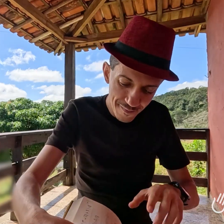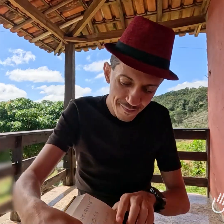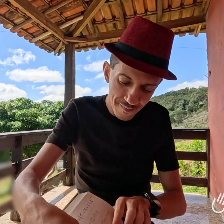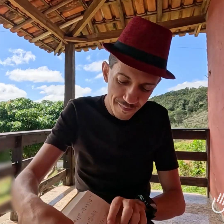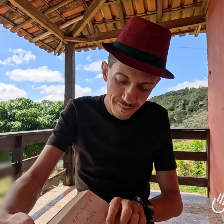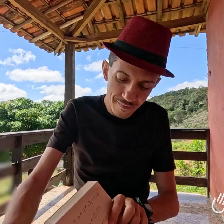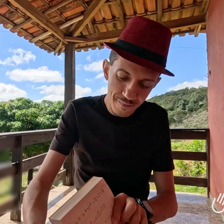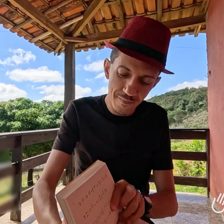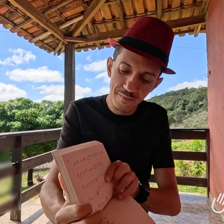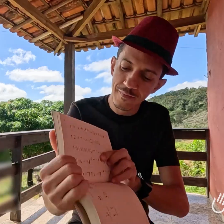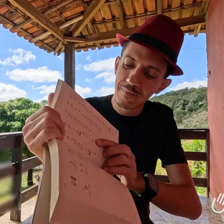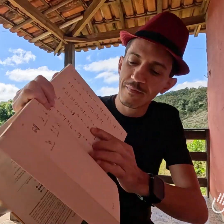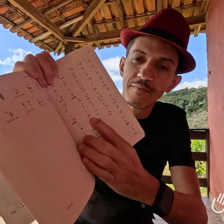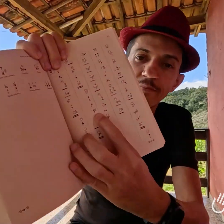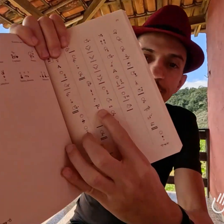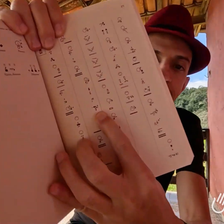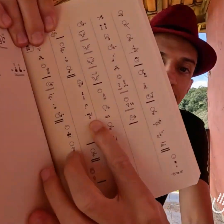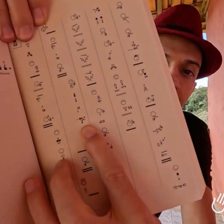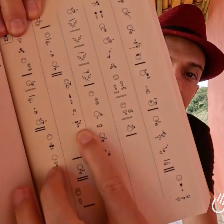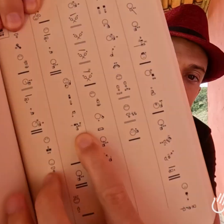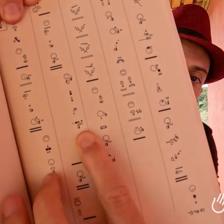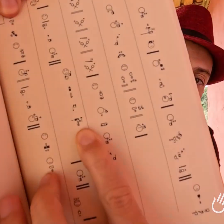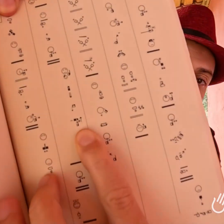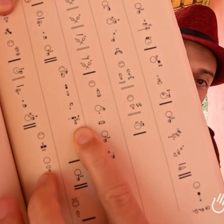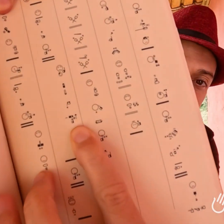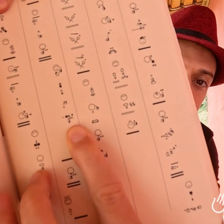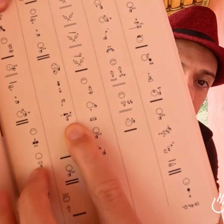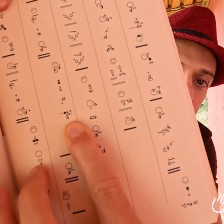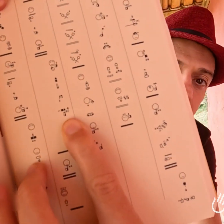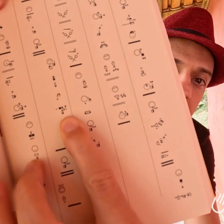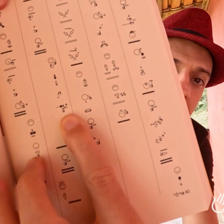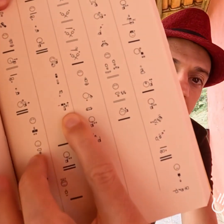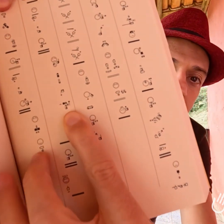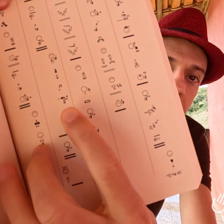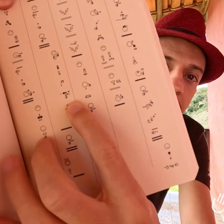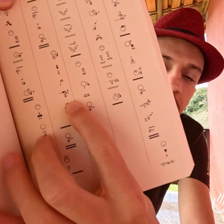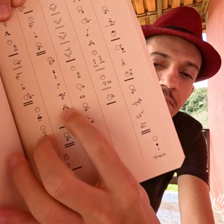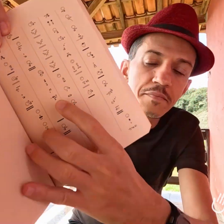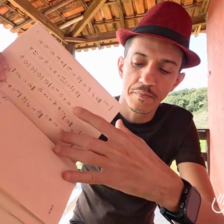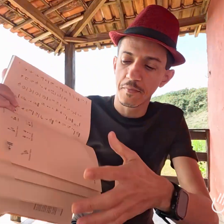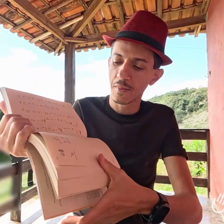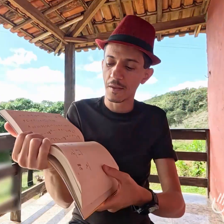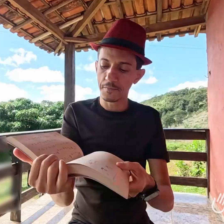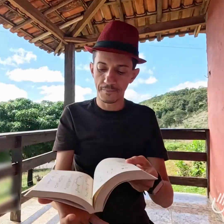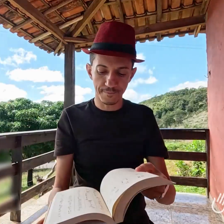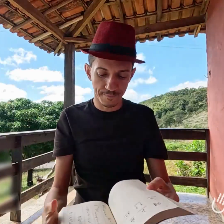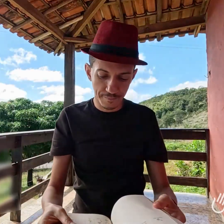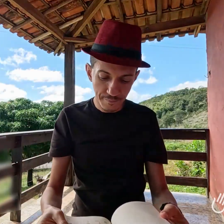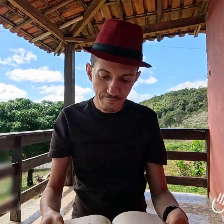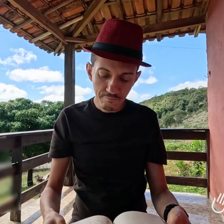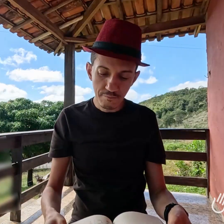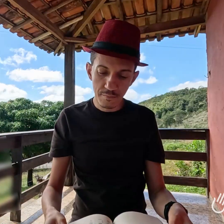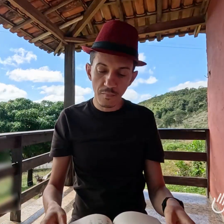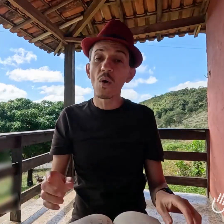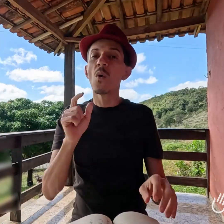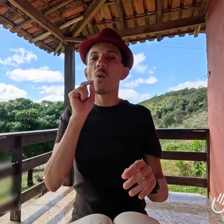baixo? Aqui está escrita exatamente a diferença entre um e outro, e aqui mostra exatamente a forma